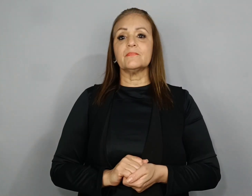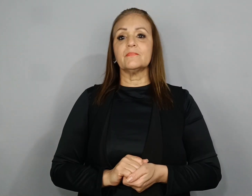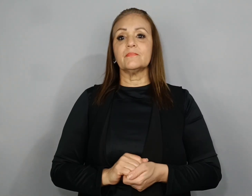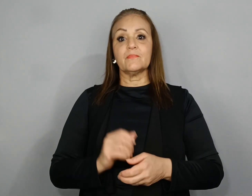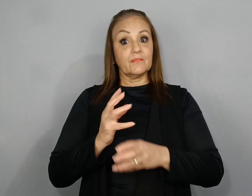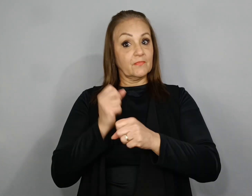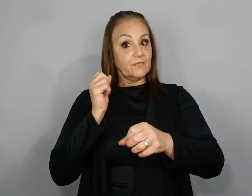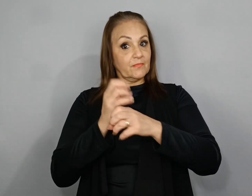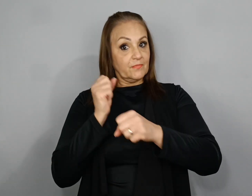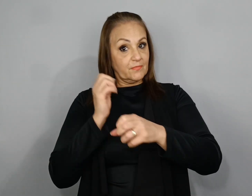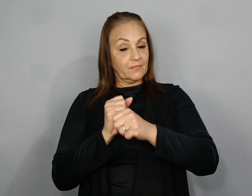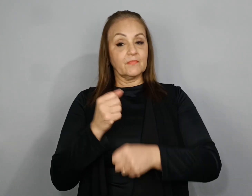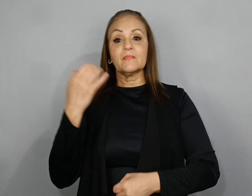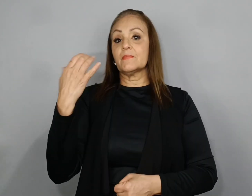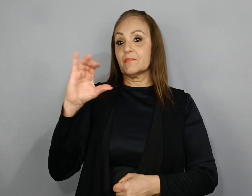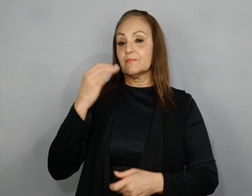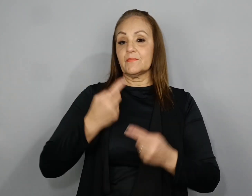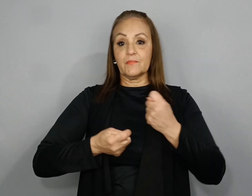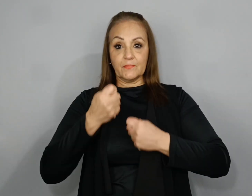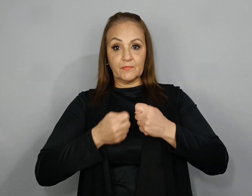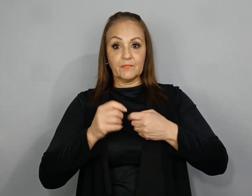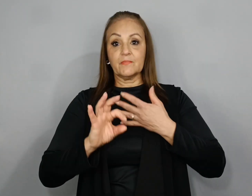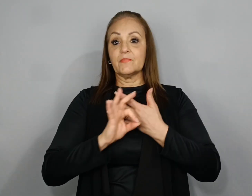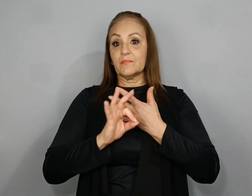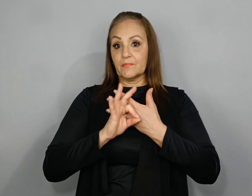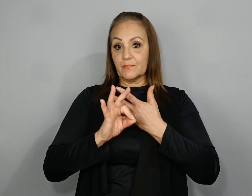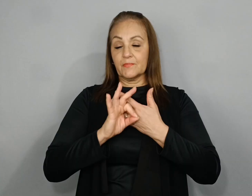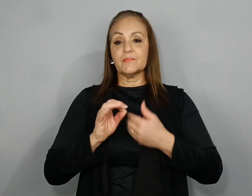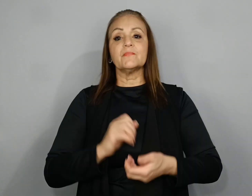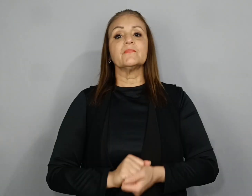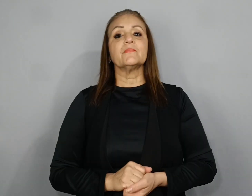contábeis, ciências econômicas e direitos. As